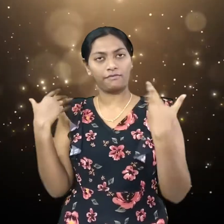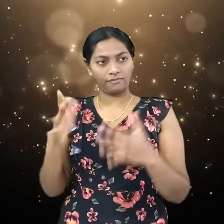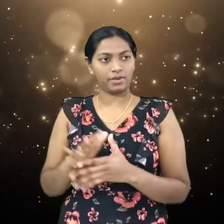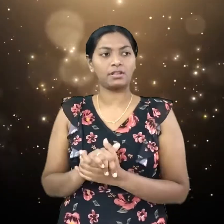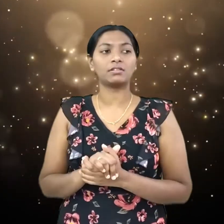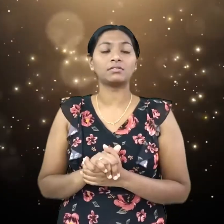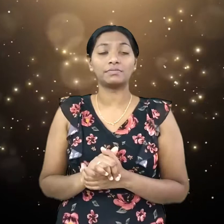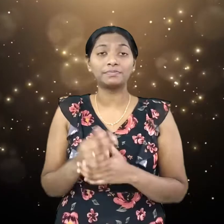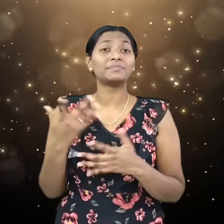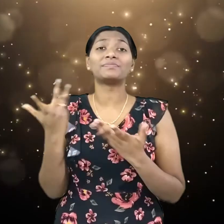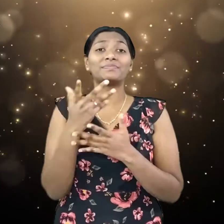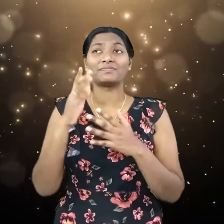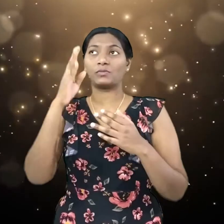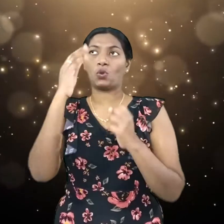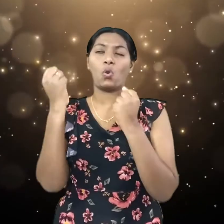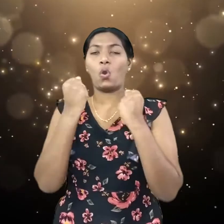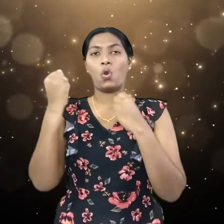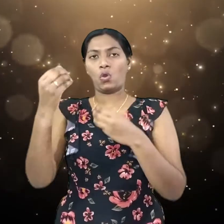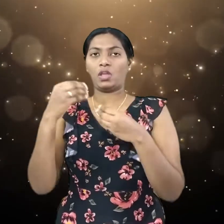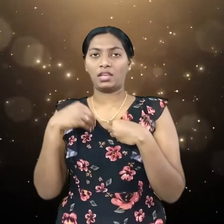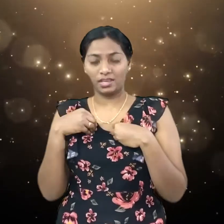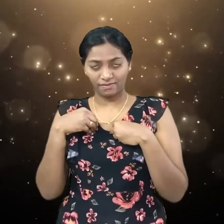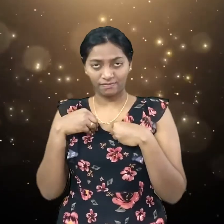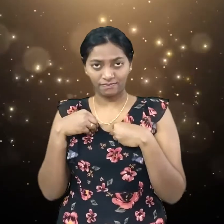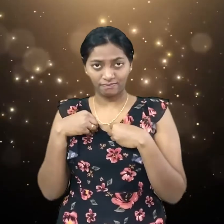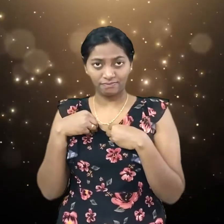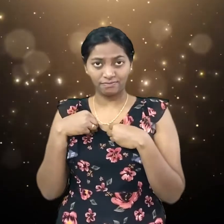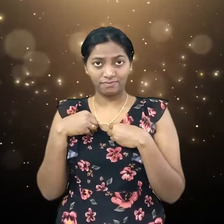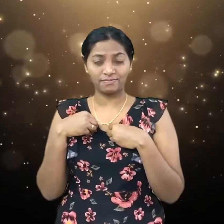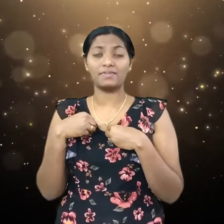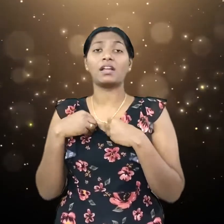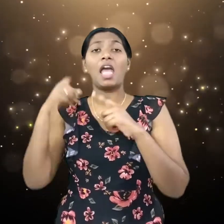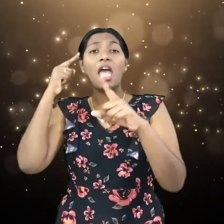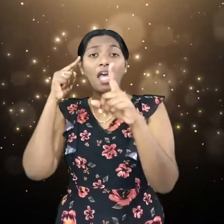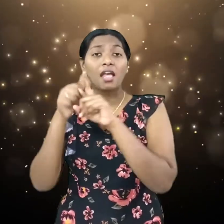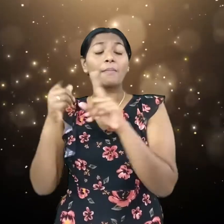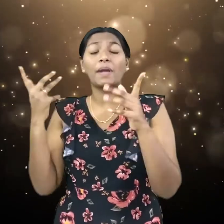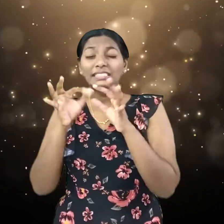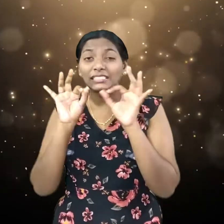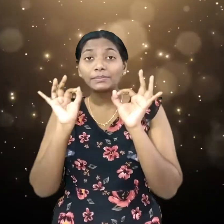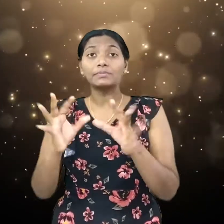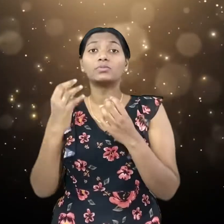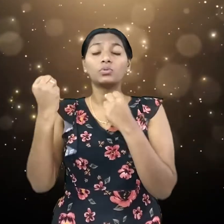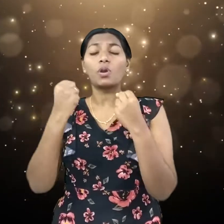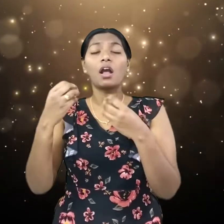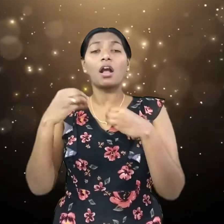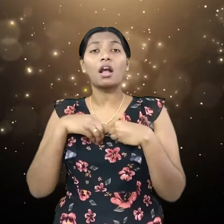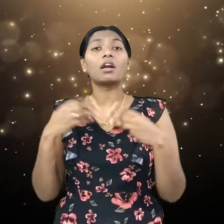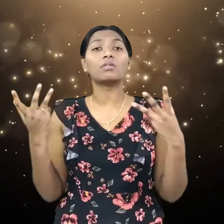लोगों में छोटे से भी छोटा हूं, ये अनुग्रह हुआ। अब वो बता रहा है कौन सा अनुग्रह हुआ, स्पेसिफिक,